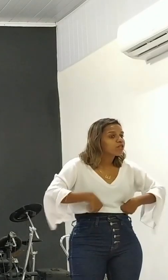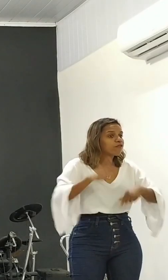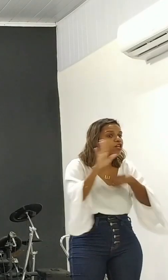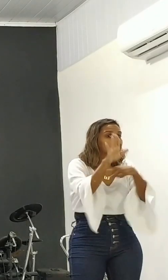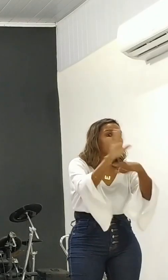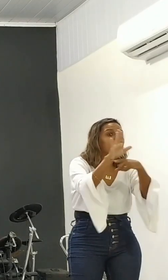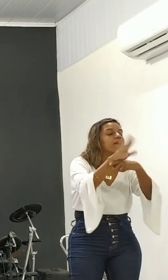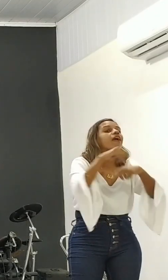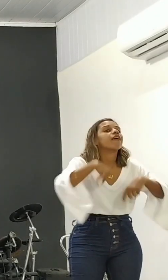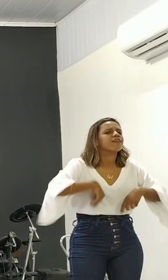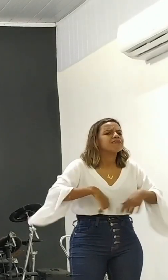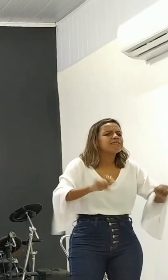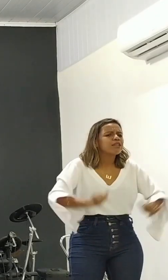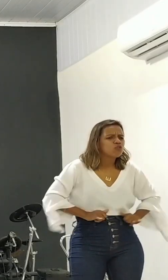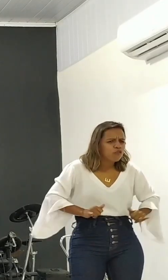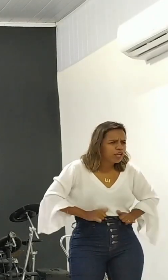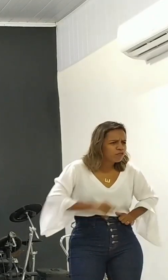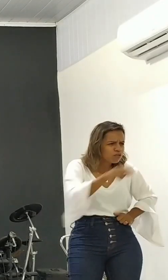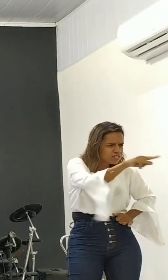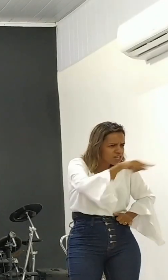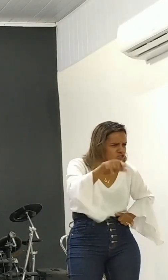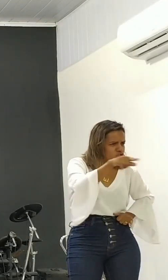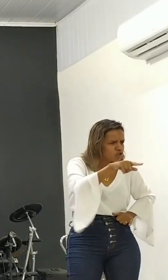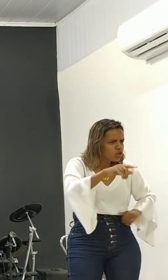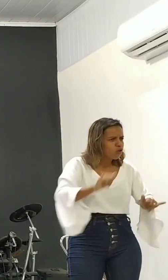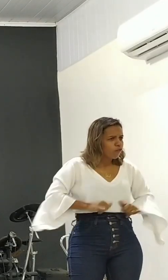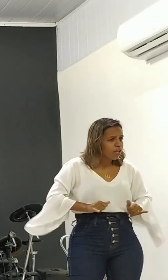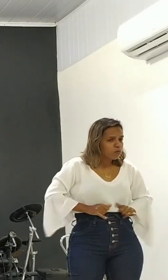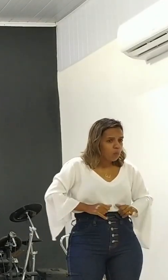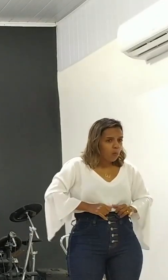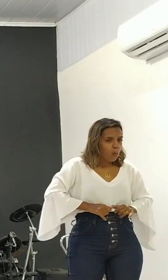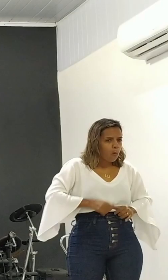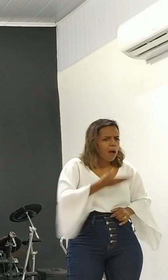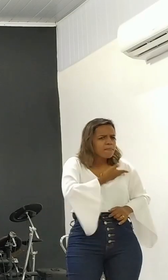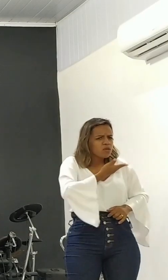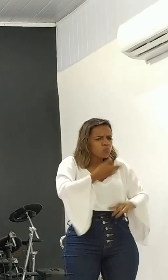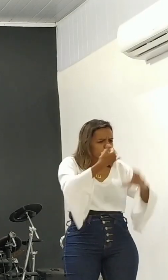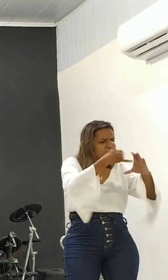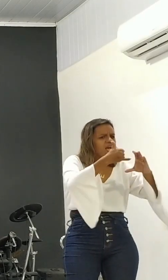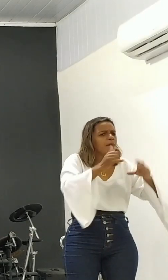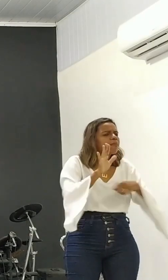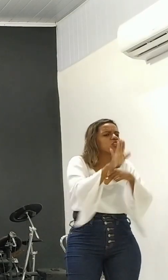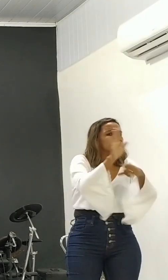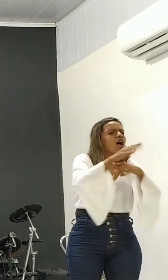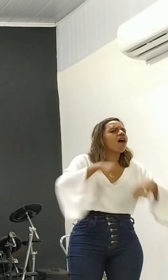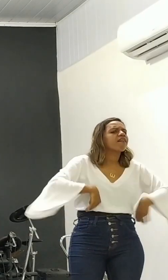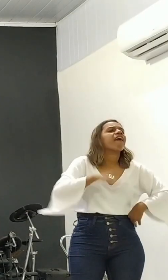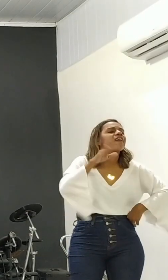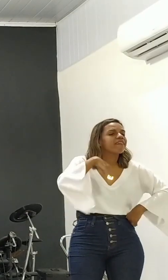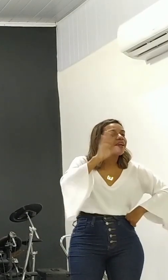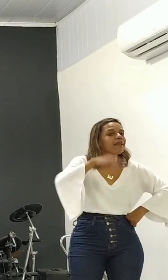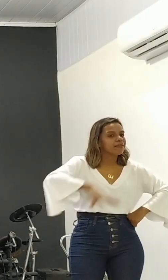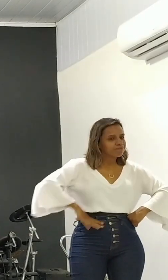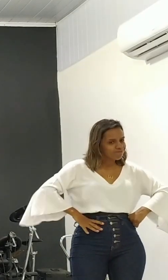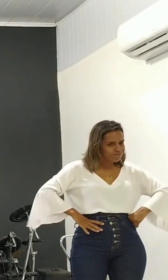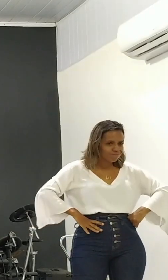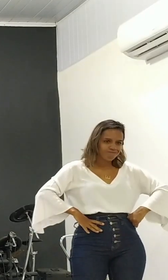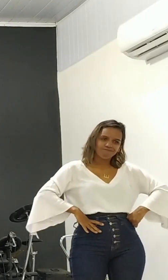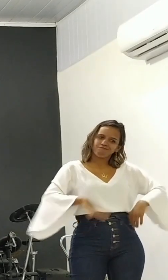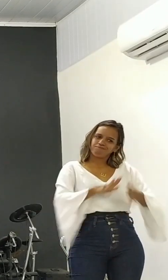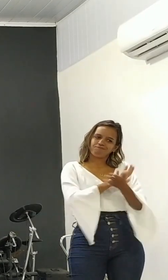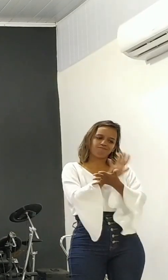Quando você está sofrendo, qual deles está lá para te ajudar? Não é só mandar